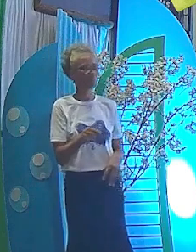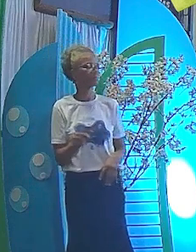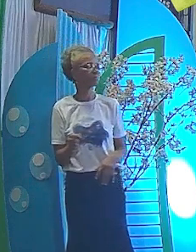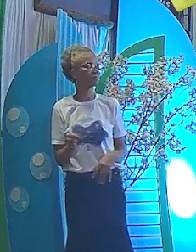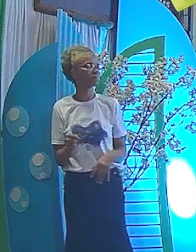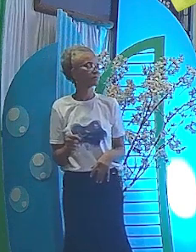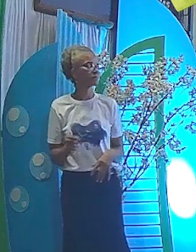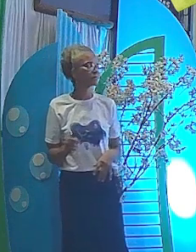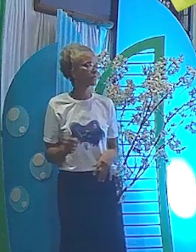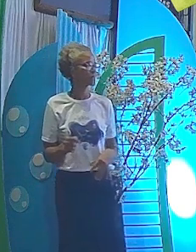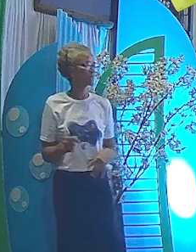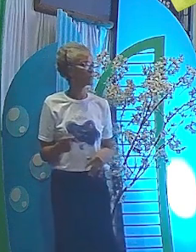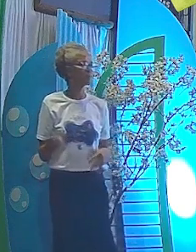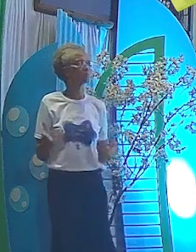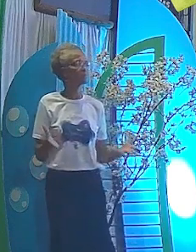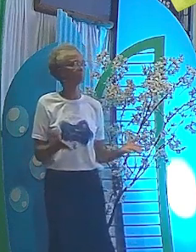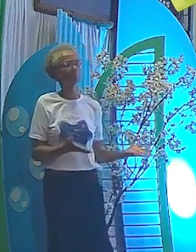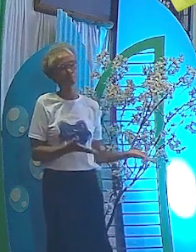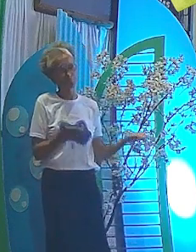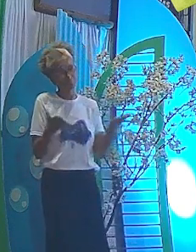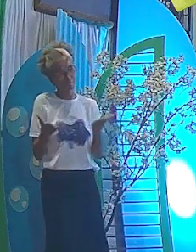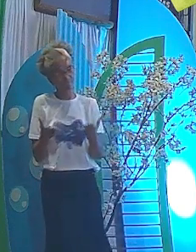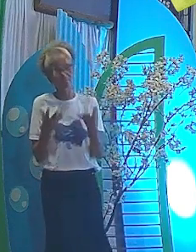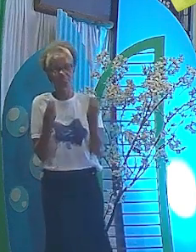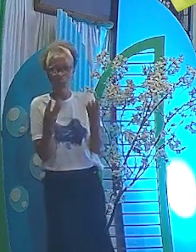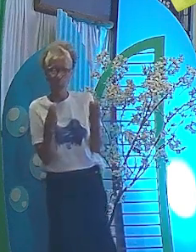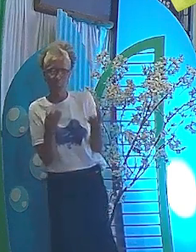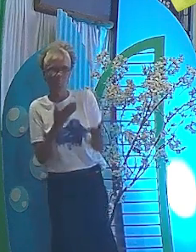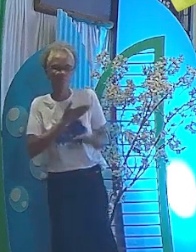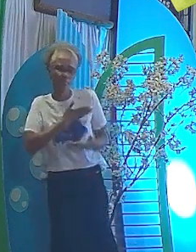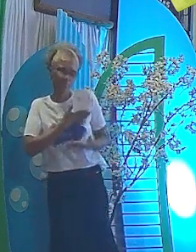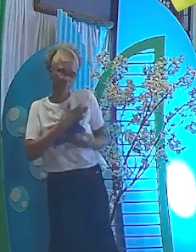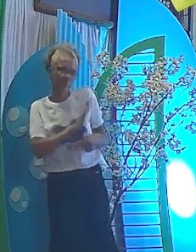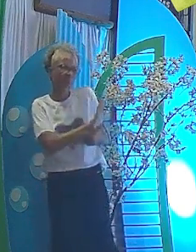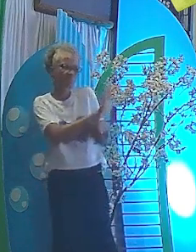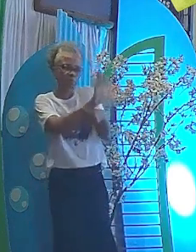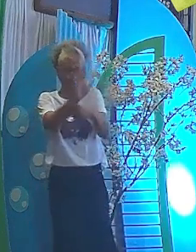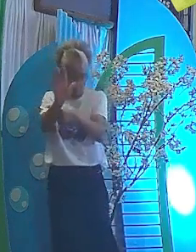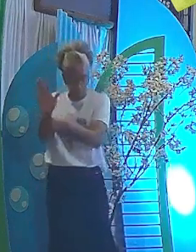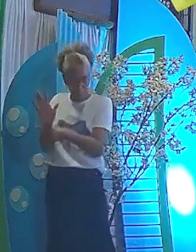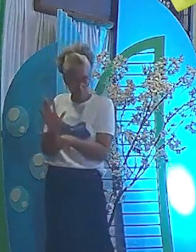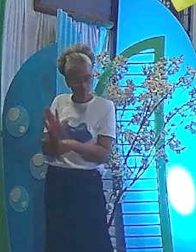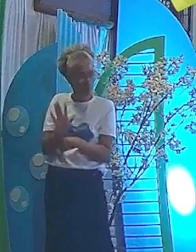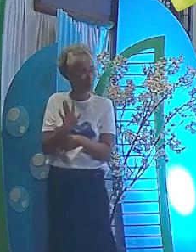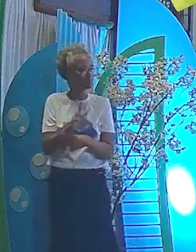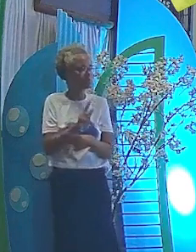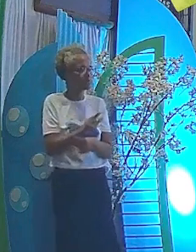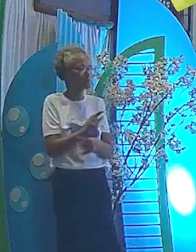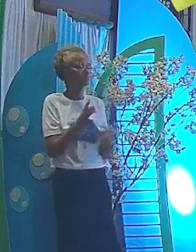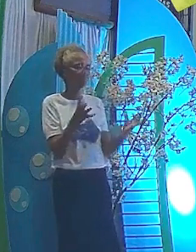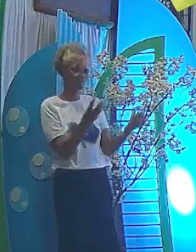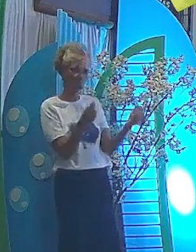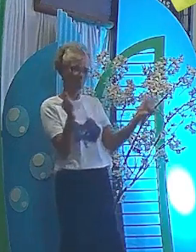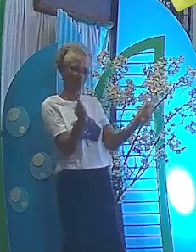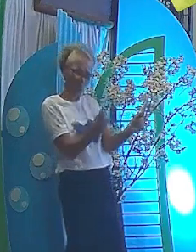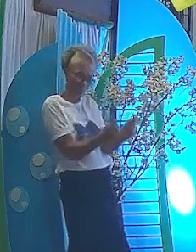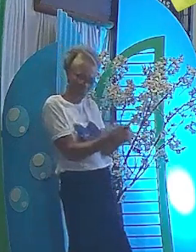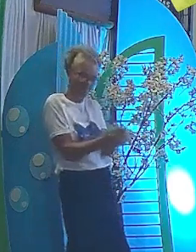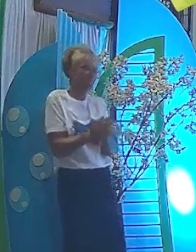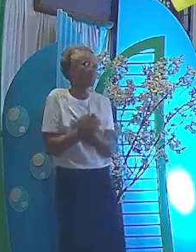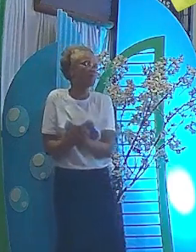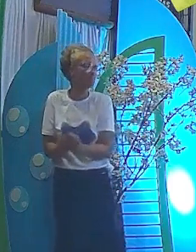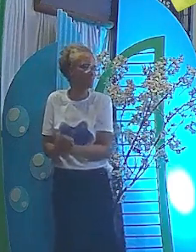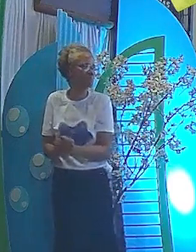programação. E a gente tem diversos patrocinadores, pequenos apoiadores, parceiros, patrocinadores. Muitos. Gostaria que